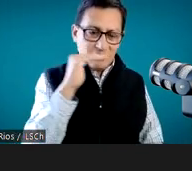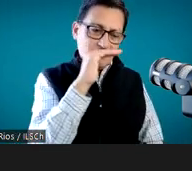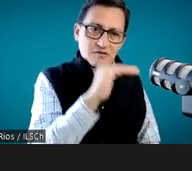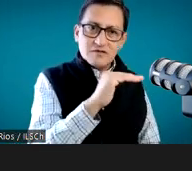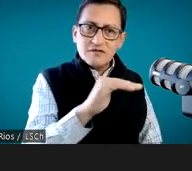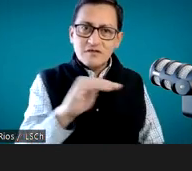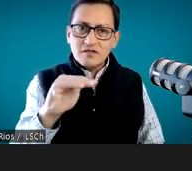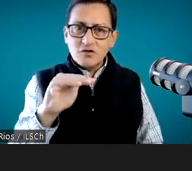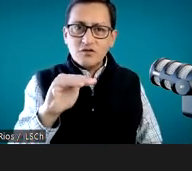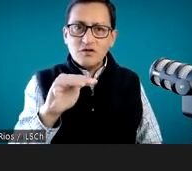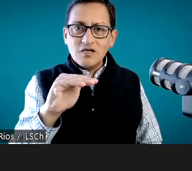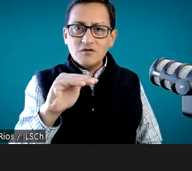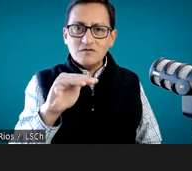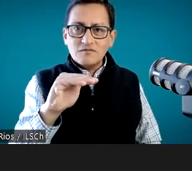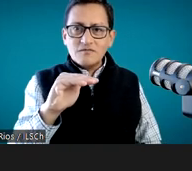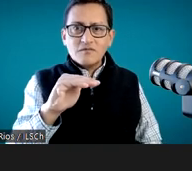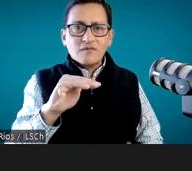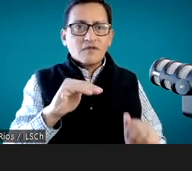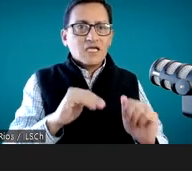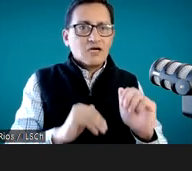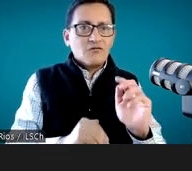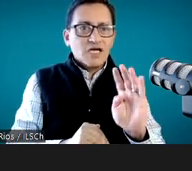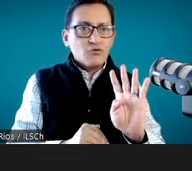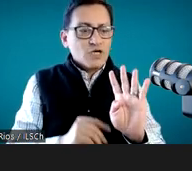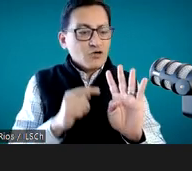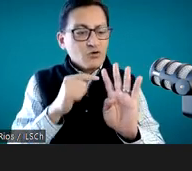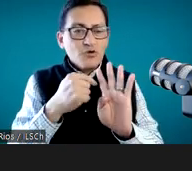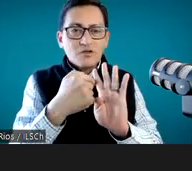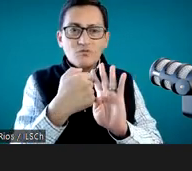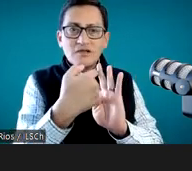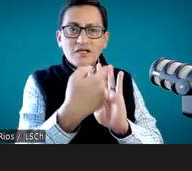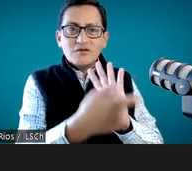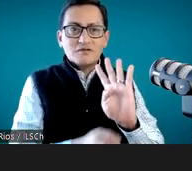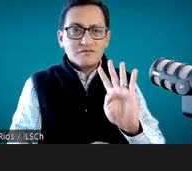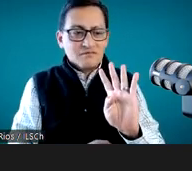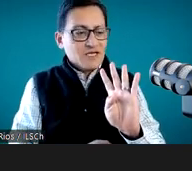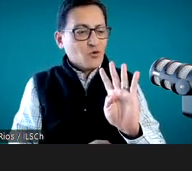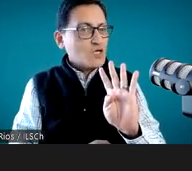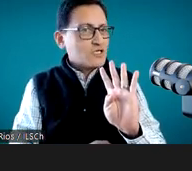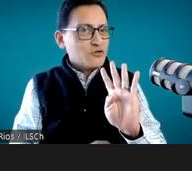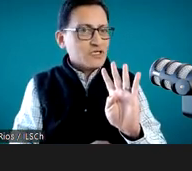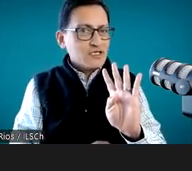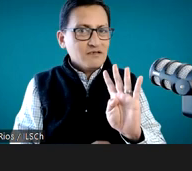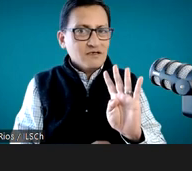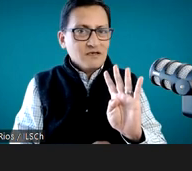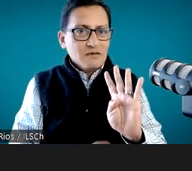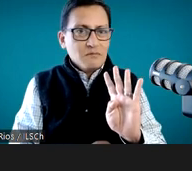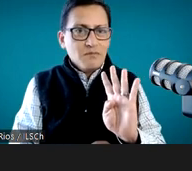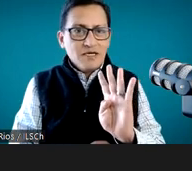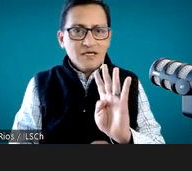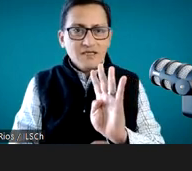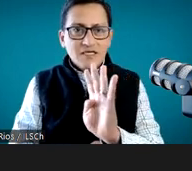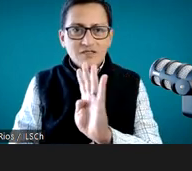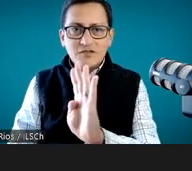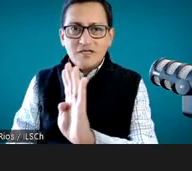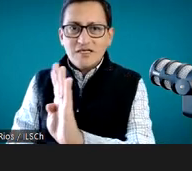que mí. Todos estos niños, que ahora los voy a dibujar con mis dedos, hay cuatro niños aquí,